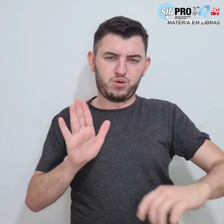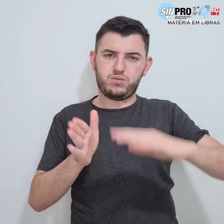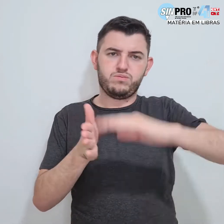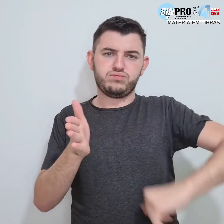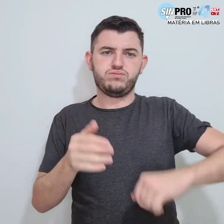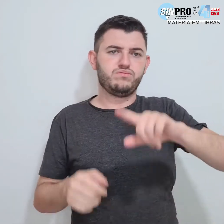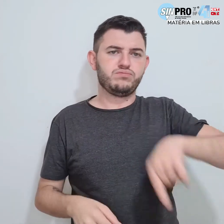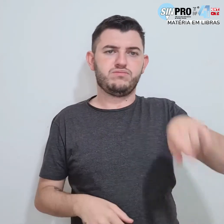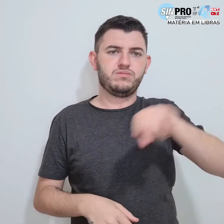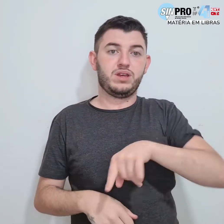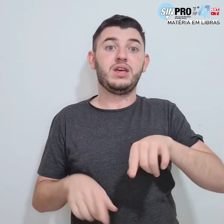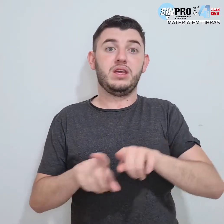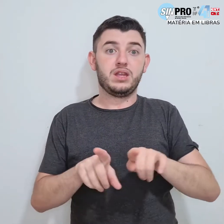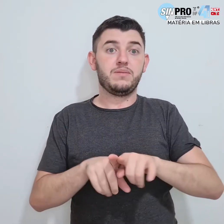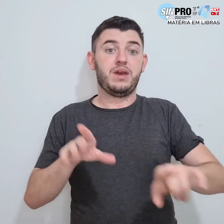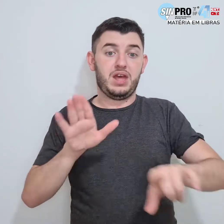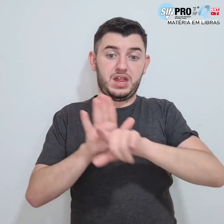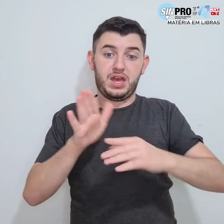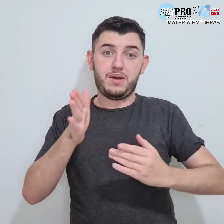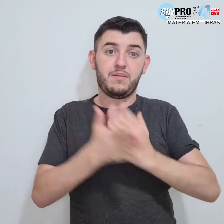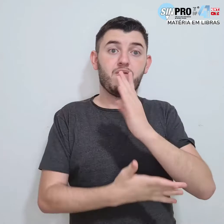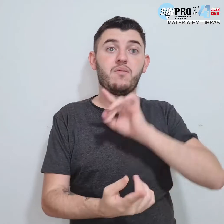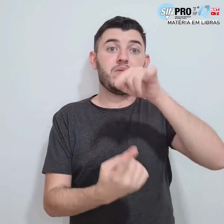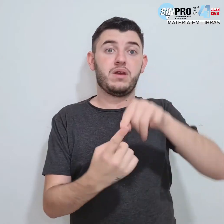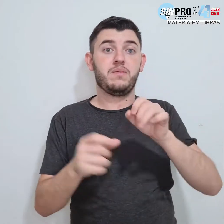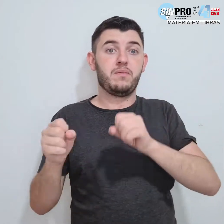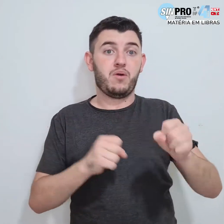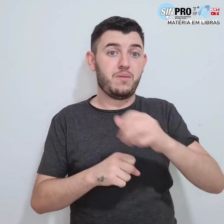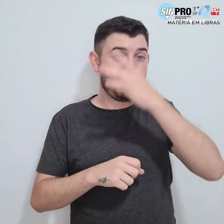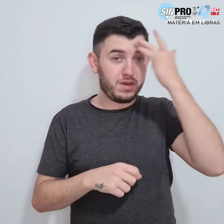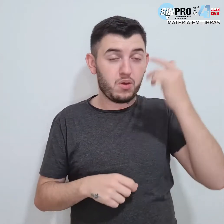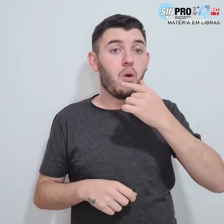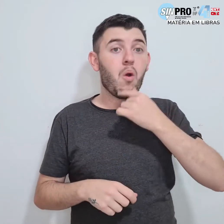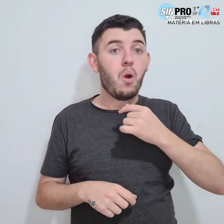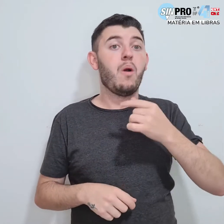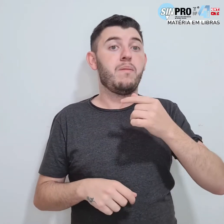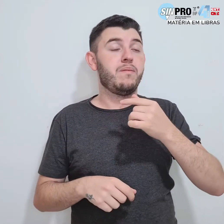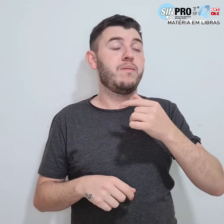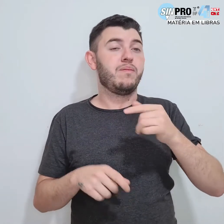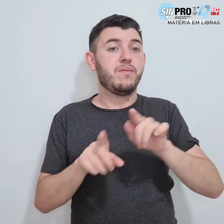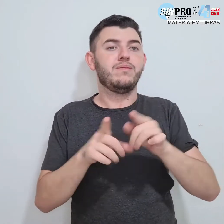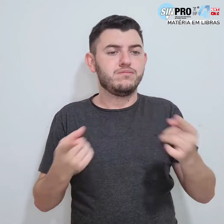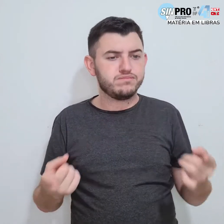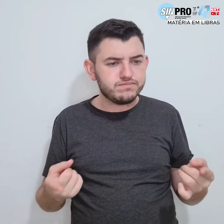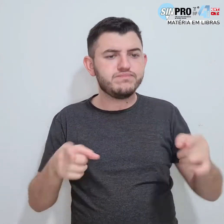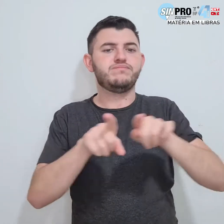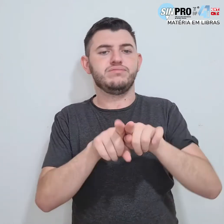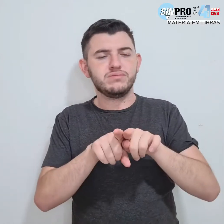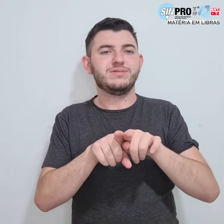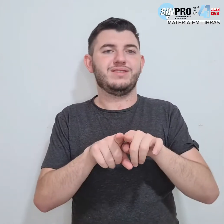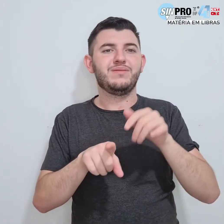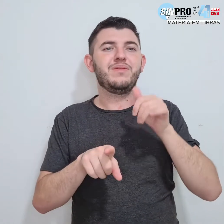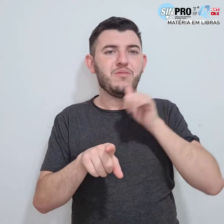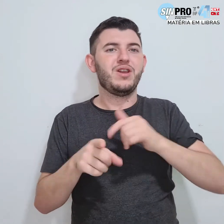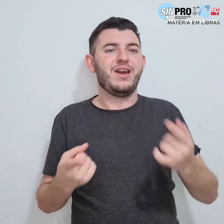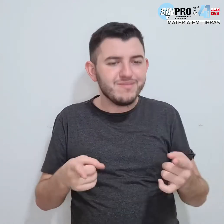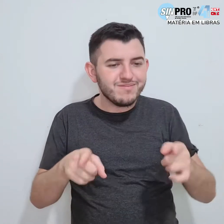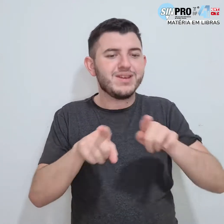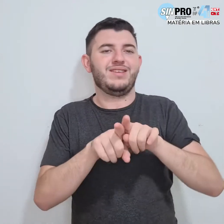do casamento entre pessoas do mesmo sexo. No projeto de Mujica, um dos grandes destaques e também prioridades foi